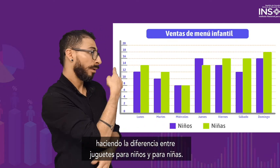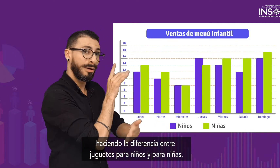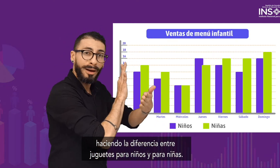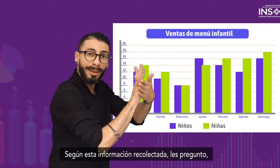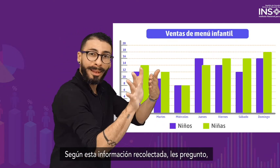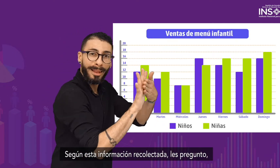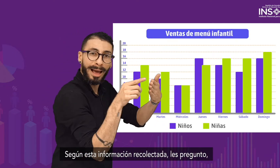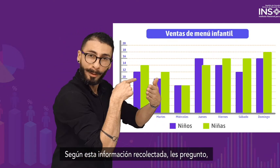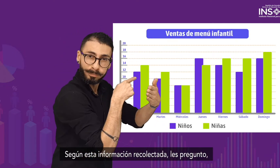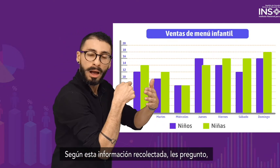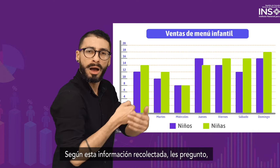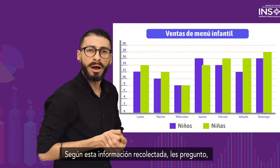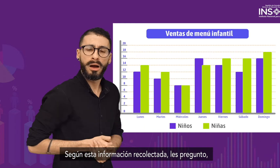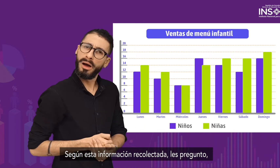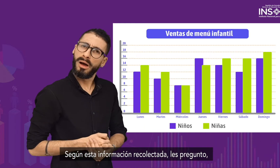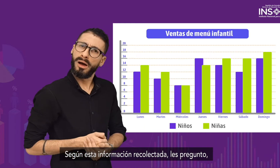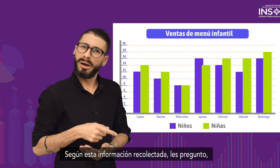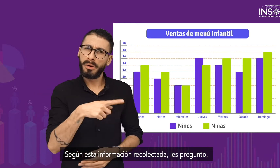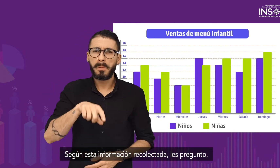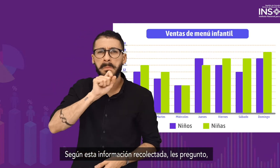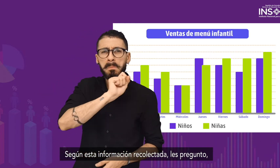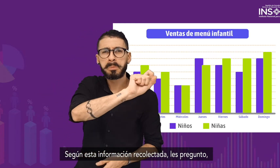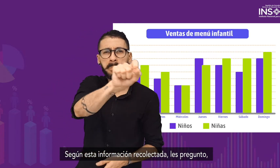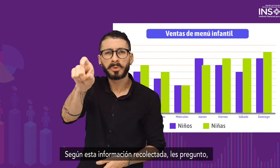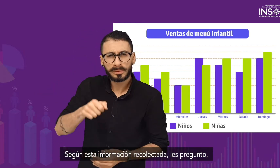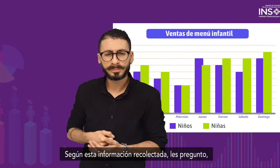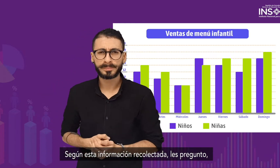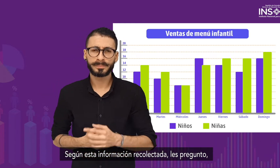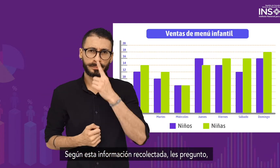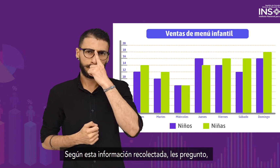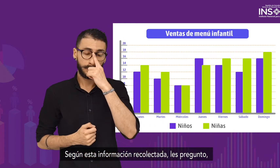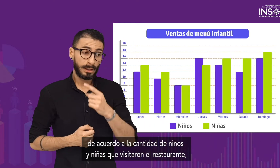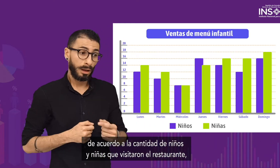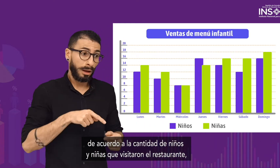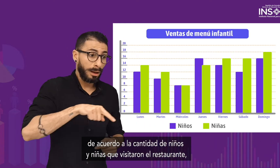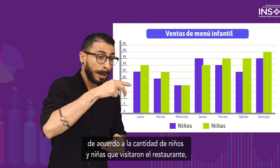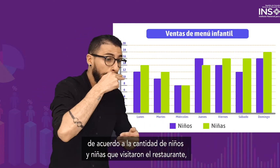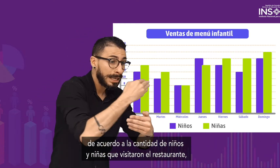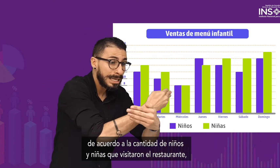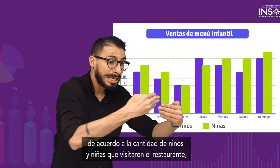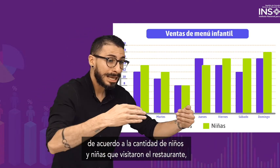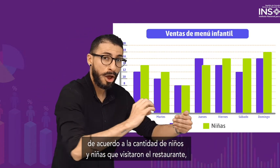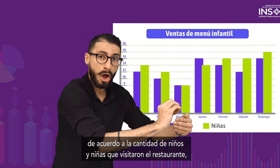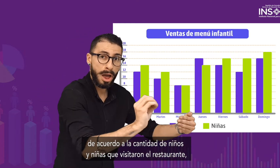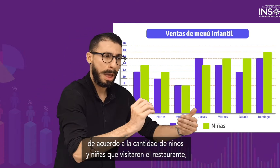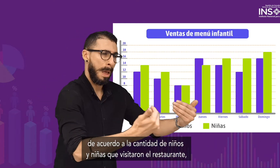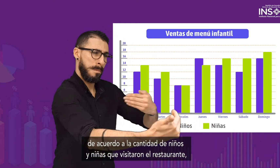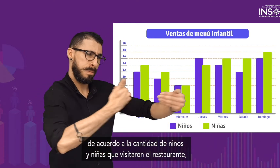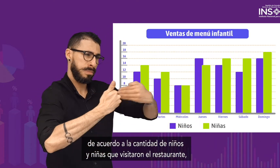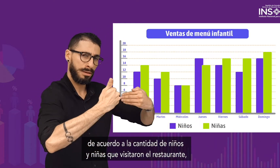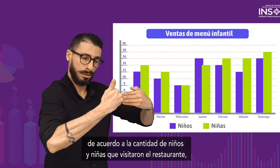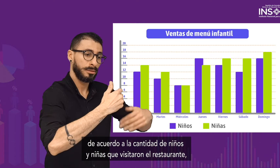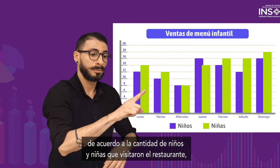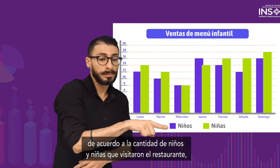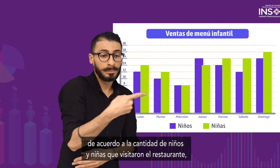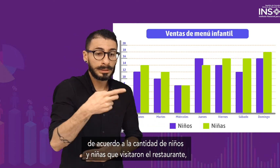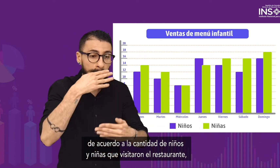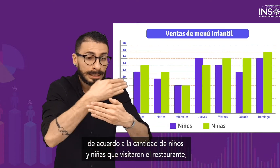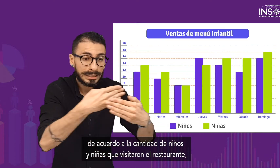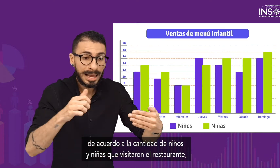Según esta información recolectada, les pregunto. De acuerdo a la cantidad de niños y niñas que visitaron